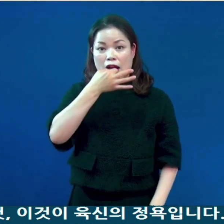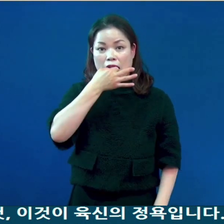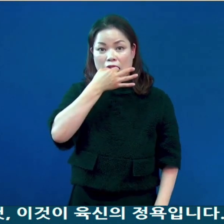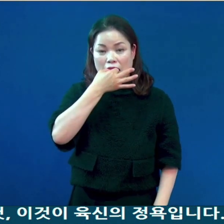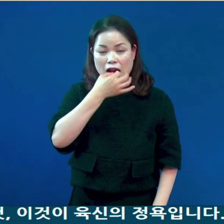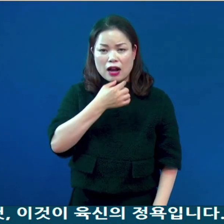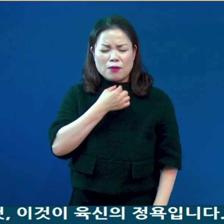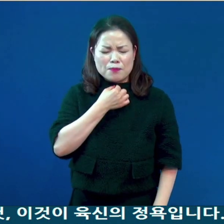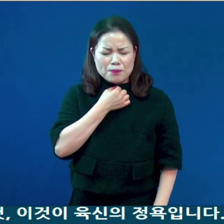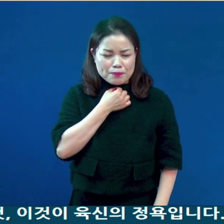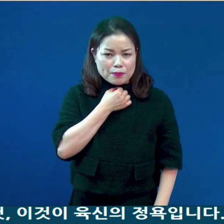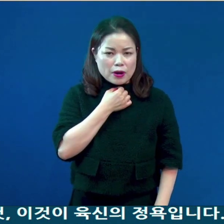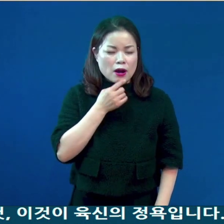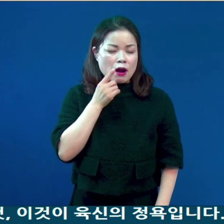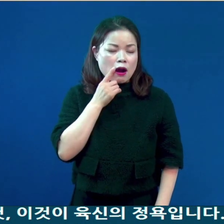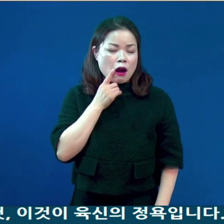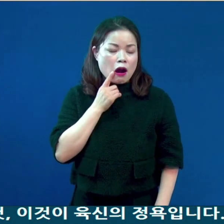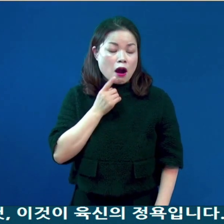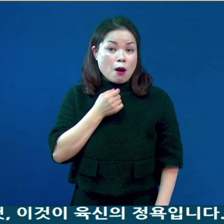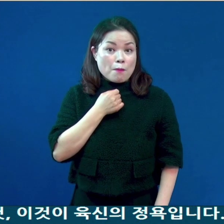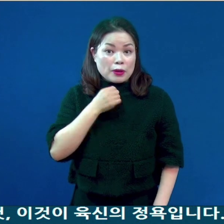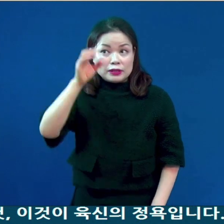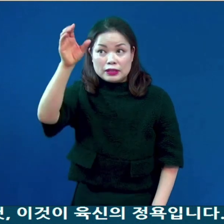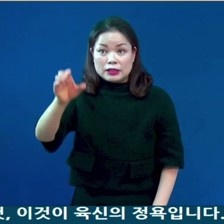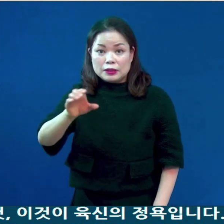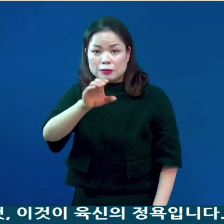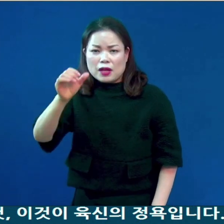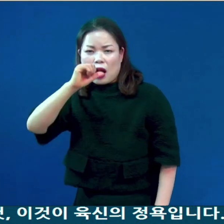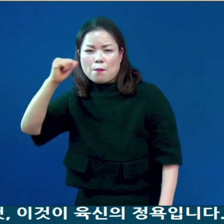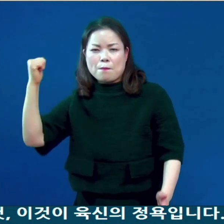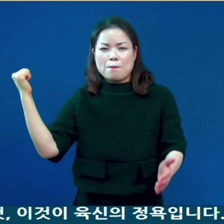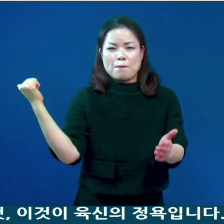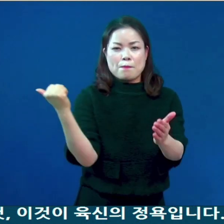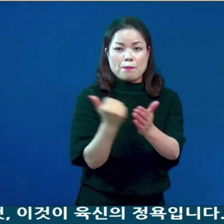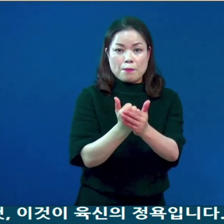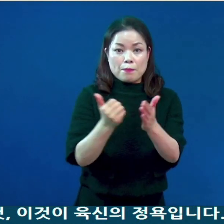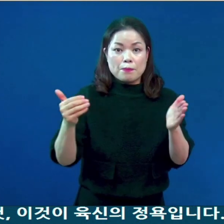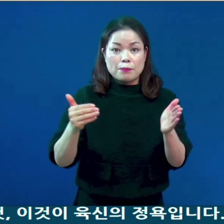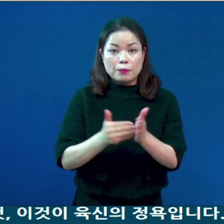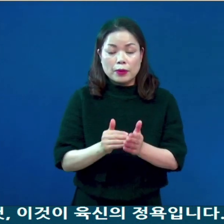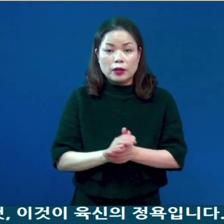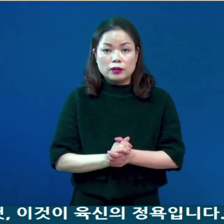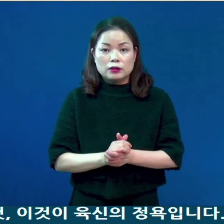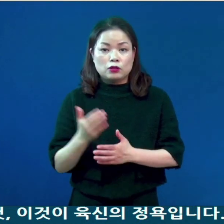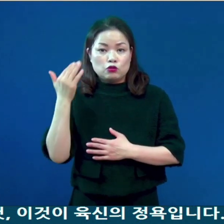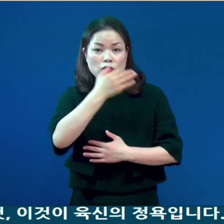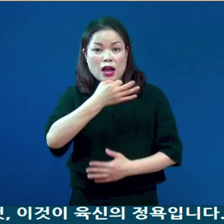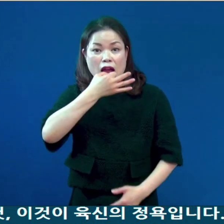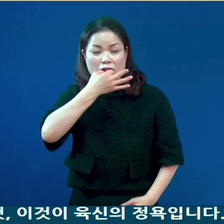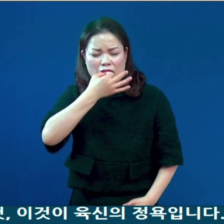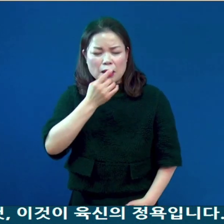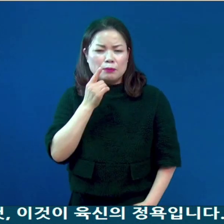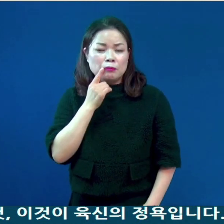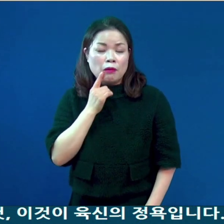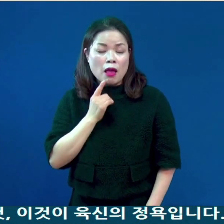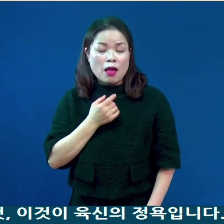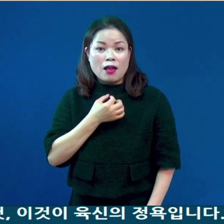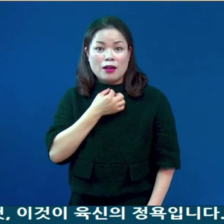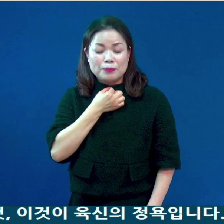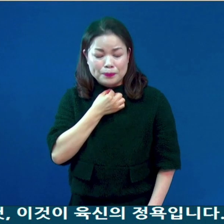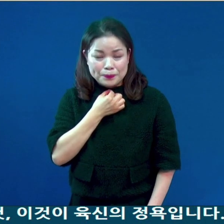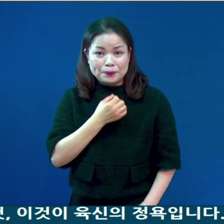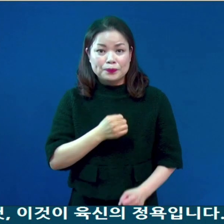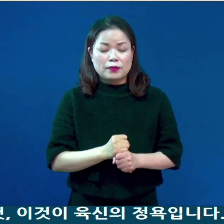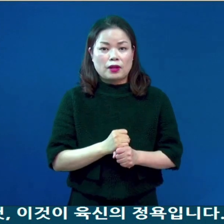정욕과 탐심을 십자가에 못 박았느니라. 육신의 정욕, 탐심, 십자가에